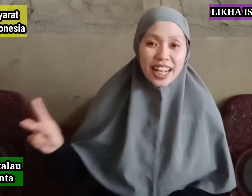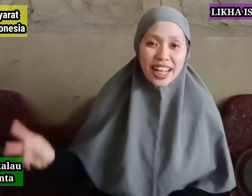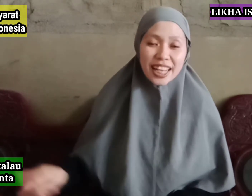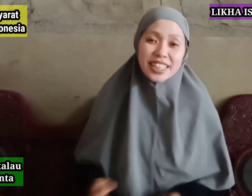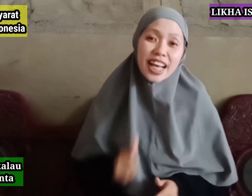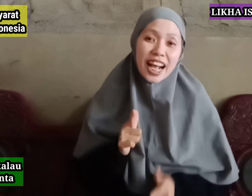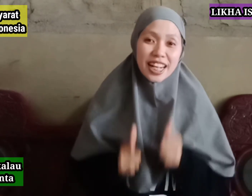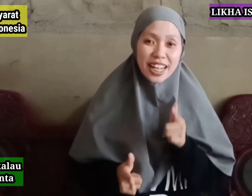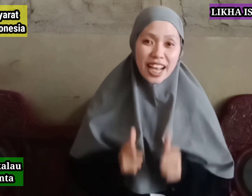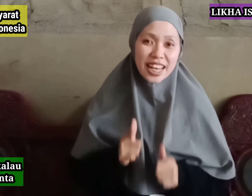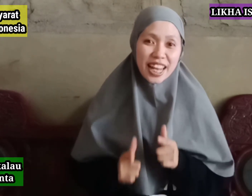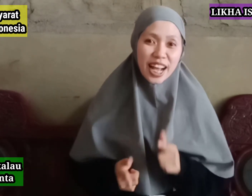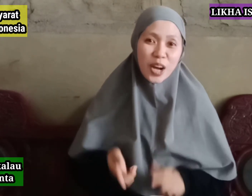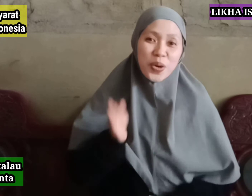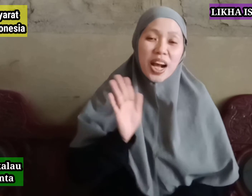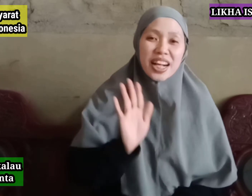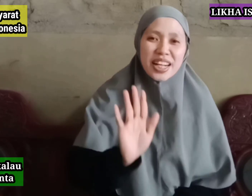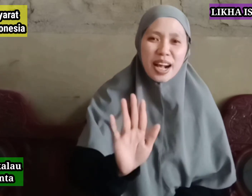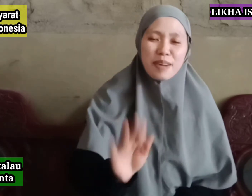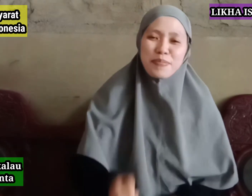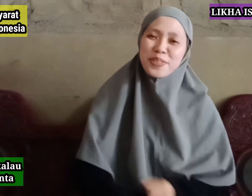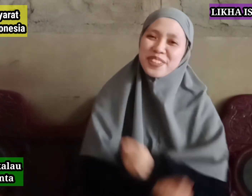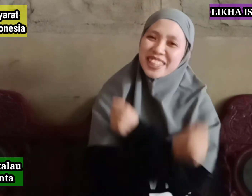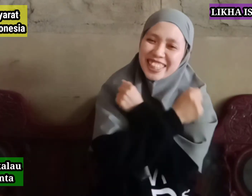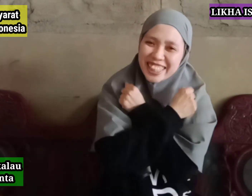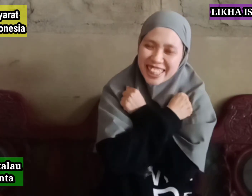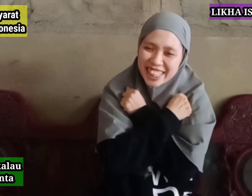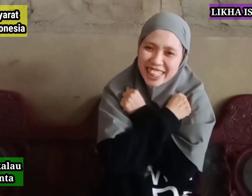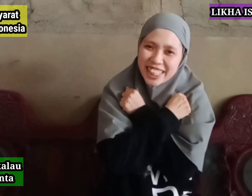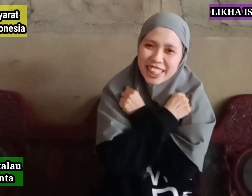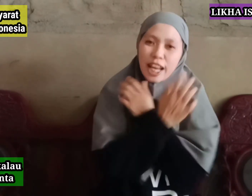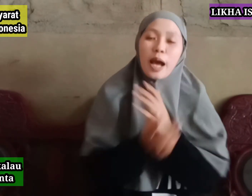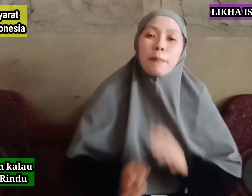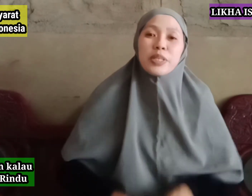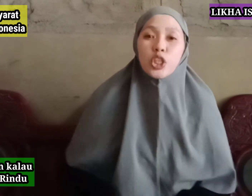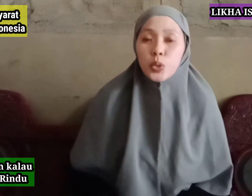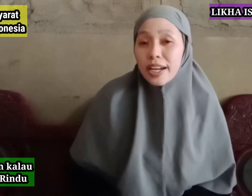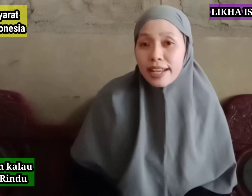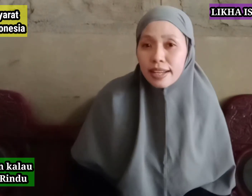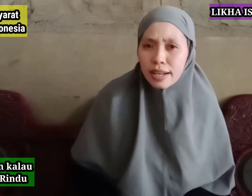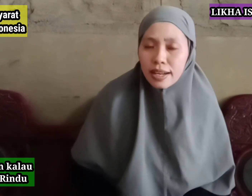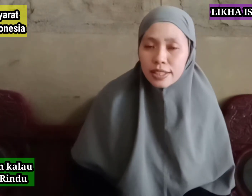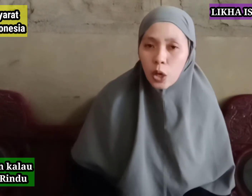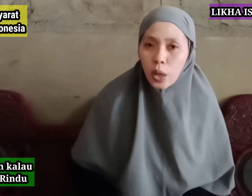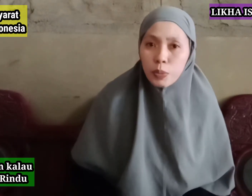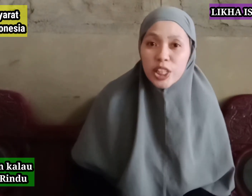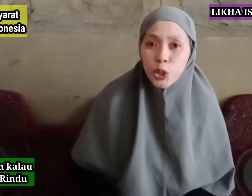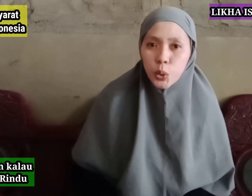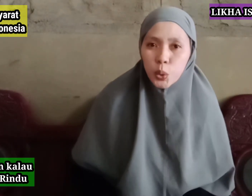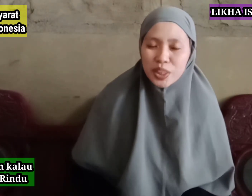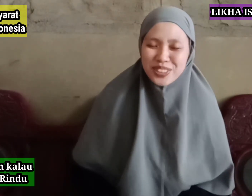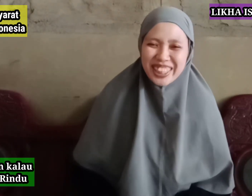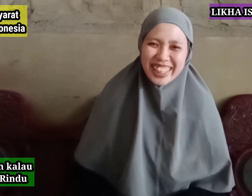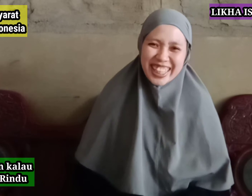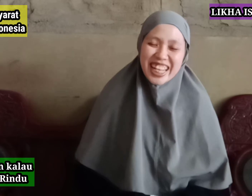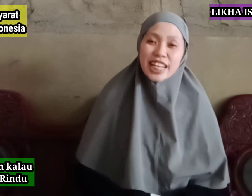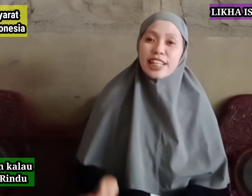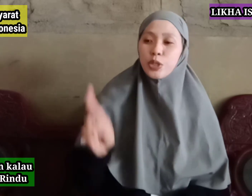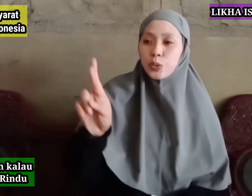Katakan kalau kamu cinta. Bisa juga katakan kalau kamu rindu gitu ya. Rindu itu ini